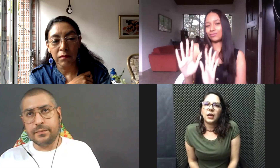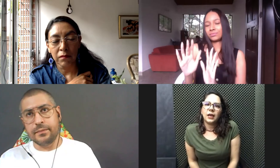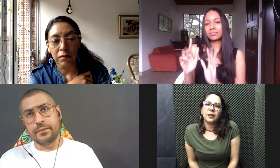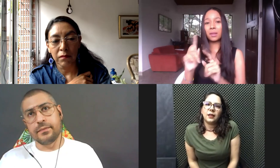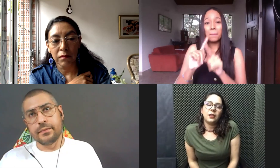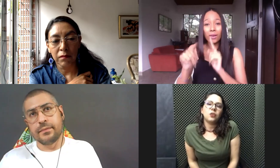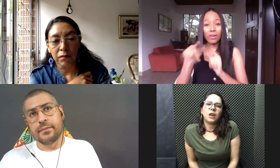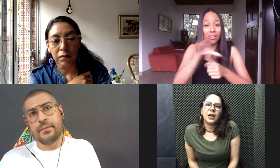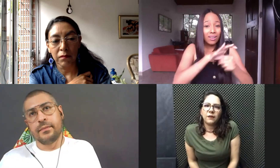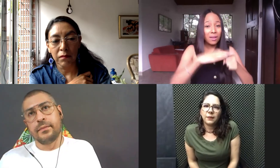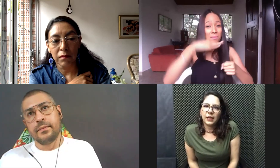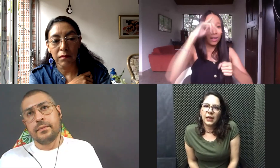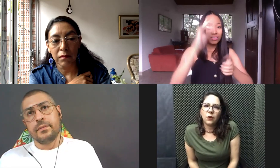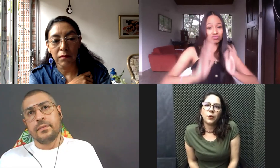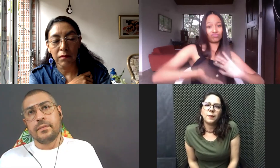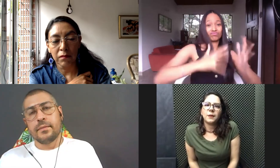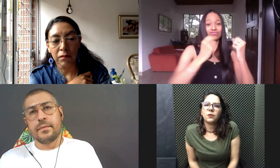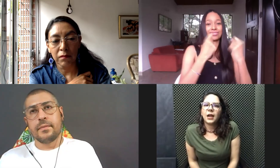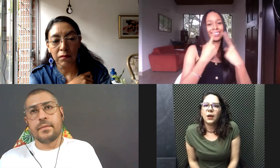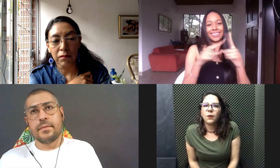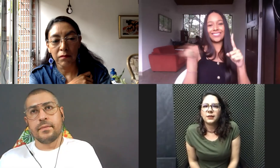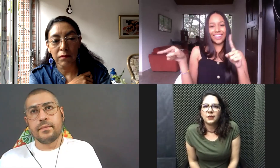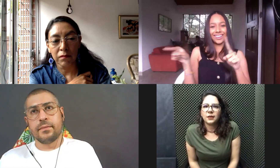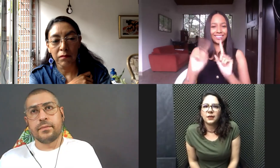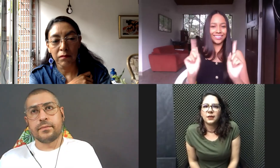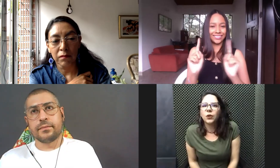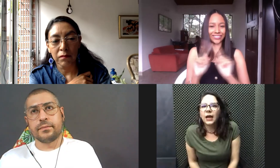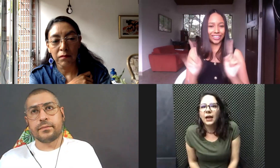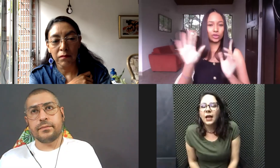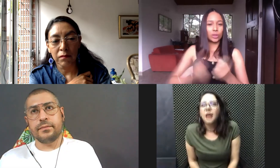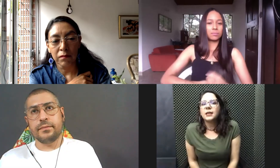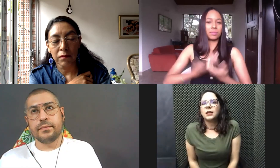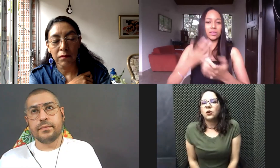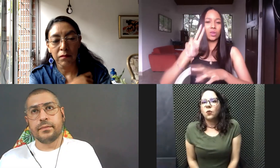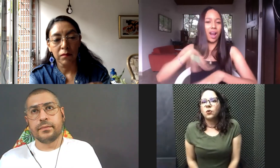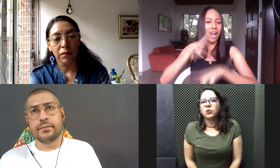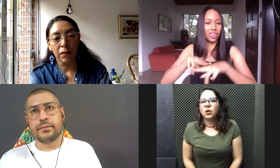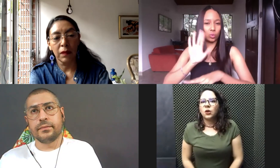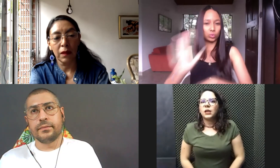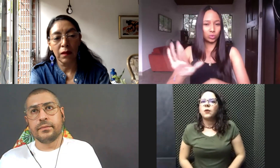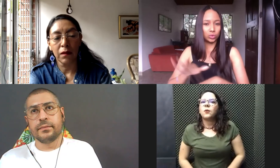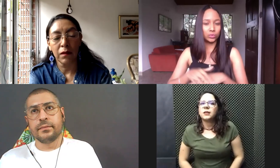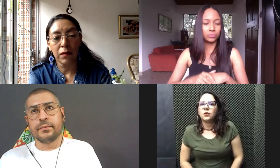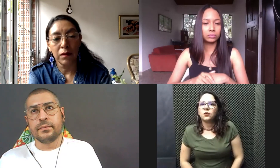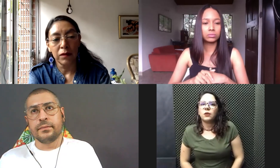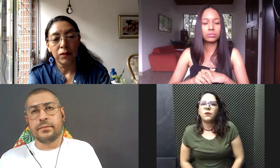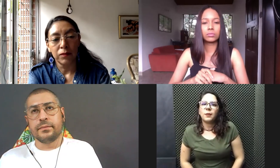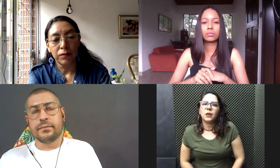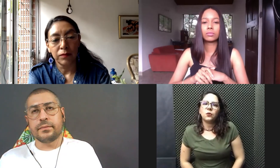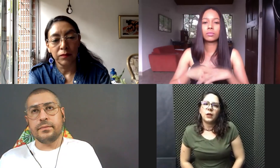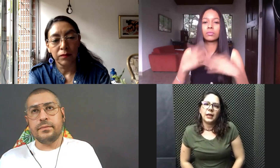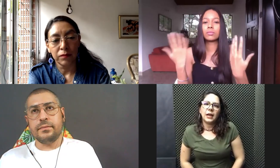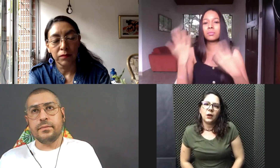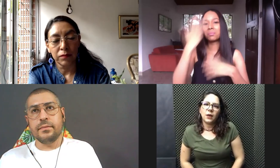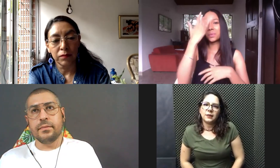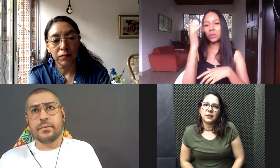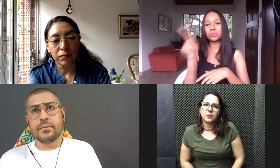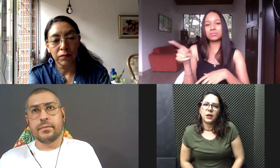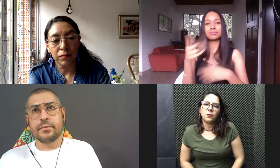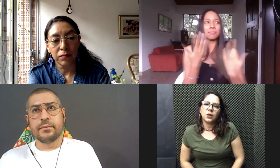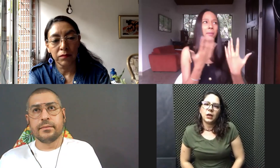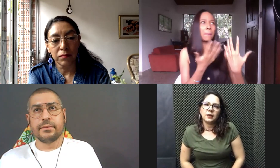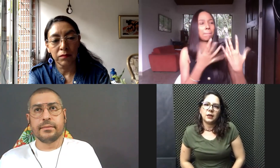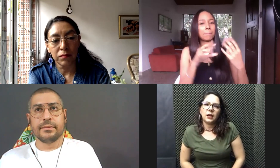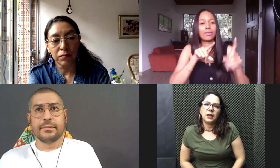códigos entre la familia, no propiamente una lengua de señas como tal, sino unos códigos lingüísticos, una forma natural de la lengua de señas